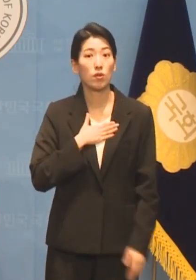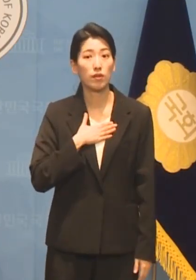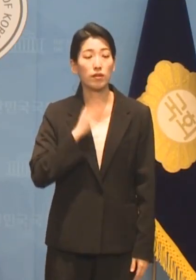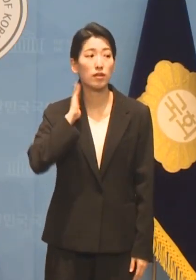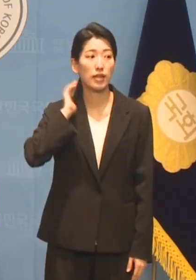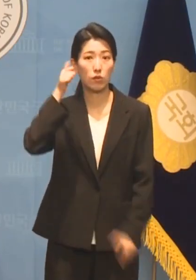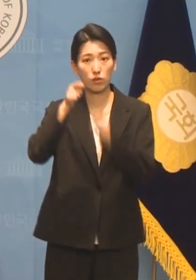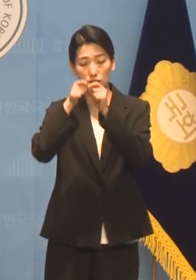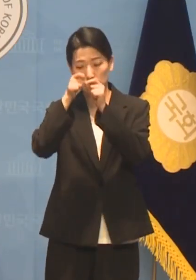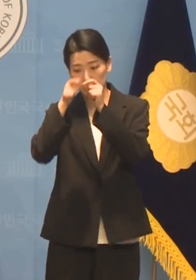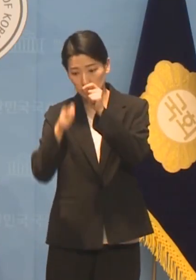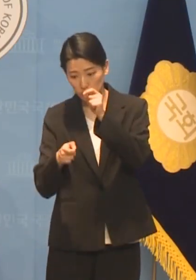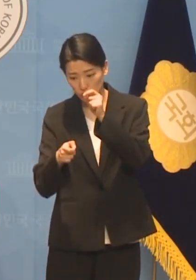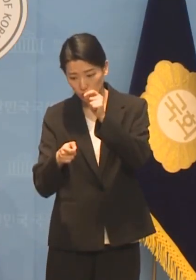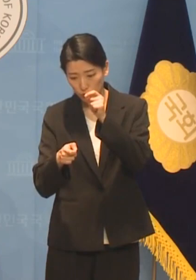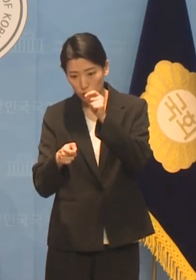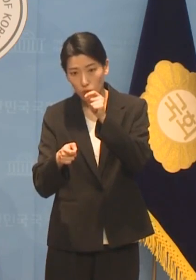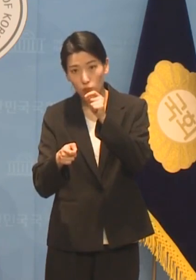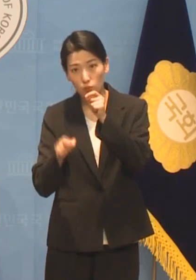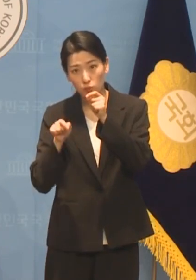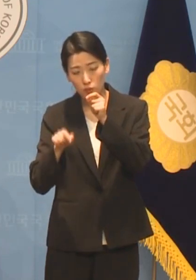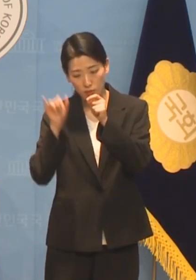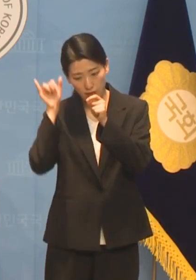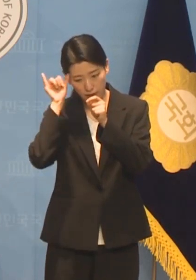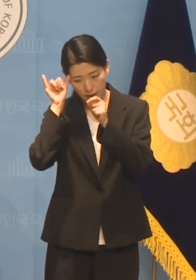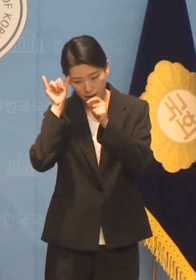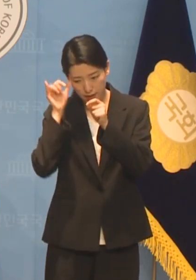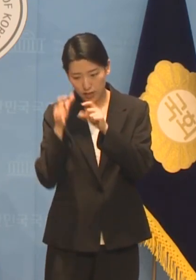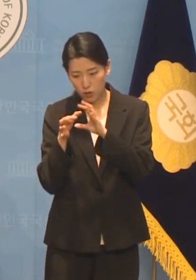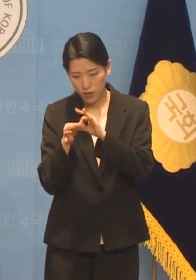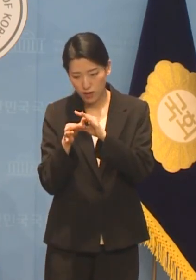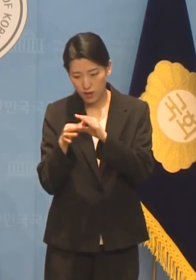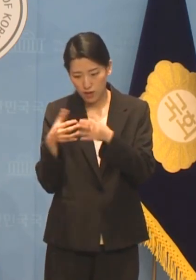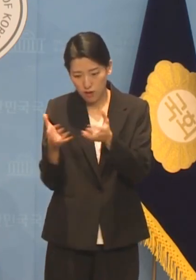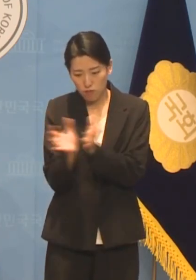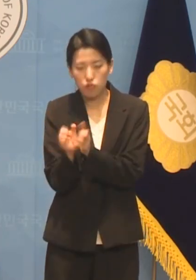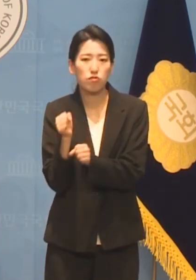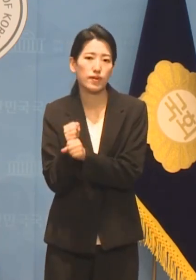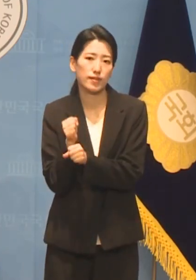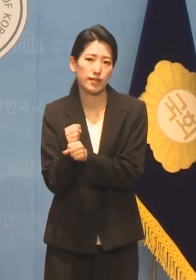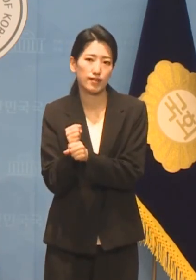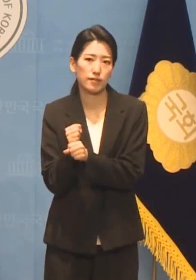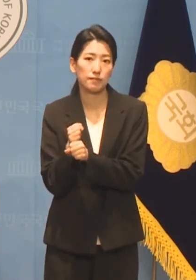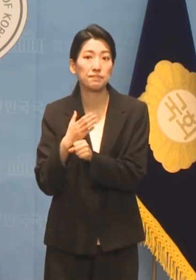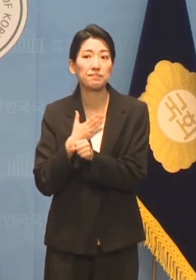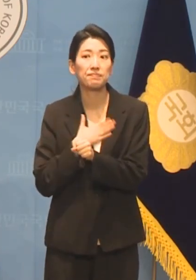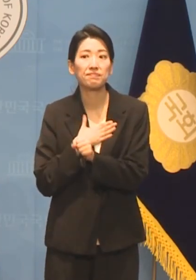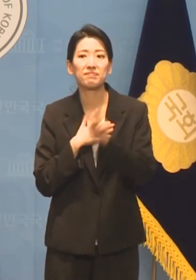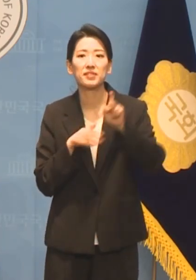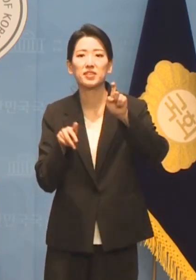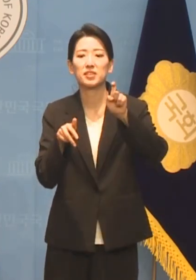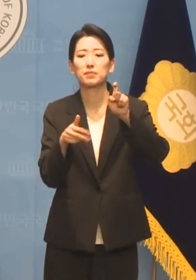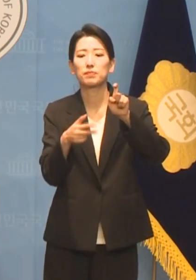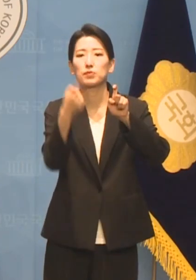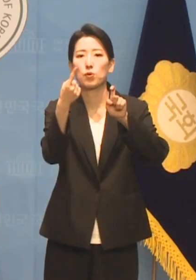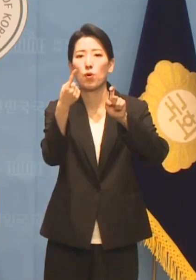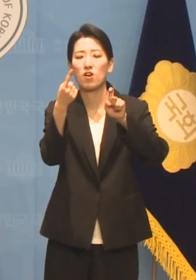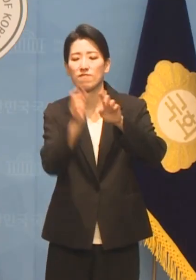직속으로 AI 인프라 전쟁을 지휘하겠습니다. 최소 10조 원 이상을 과감하게